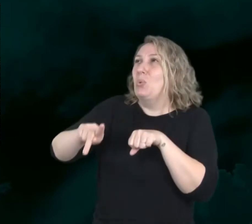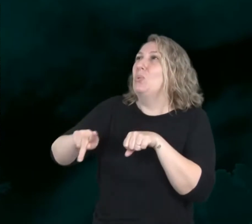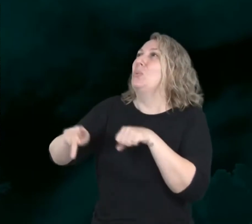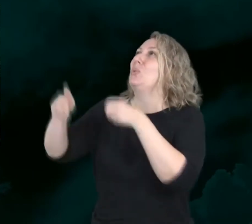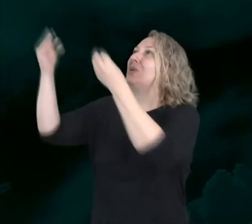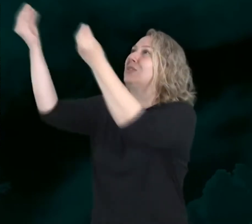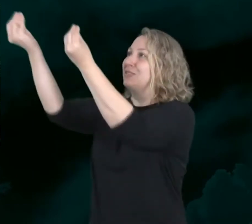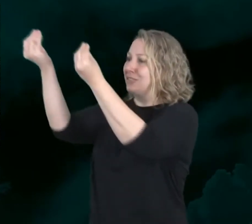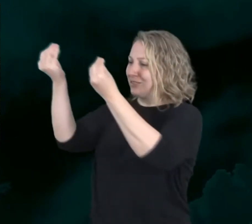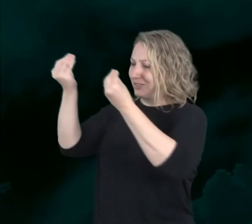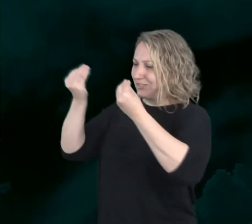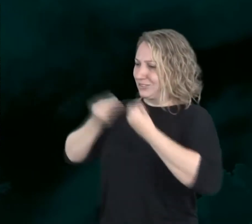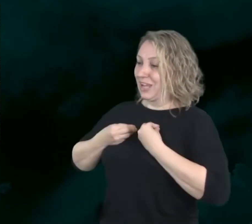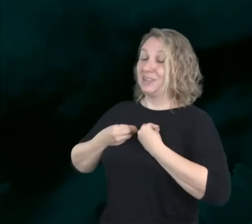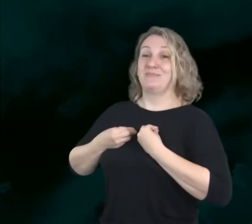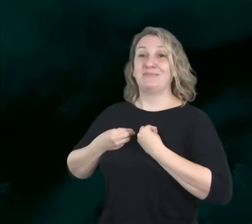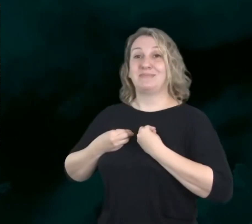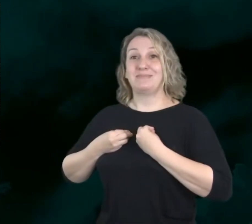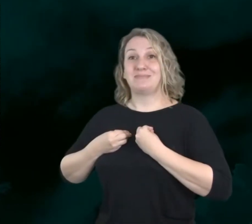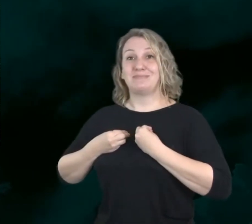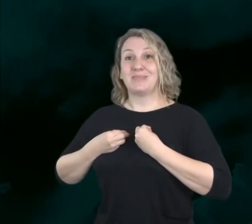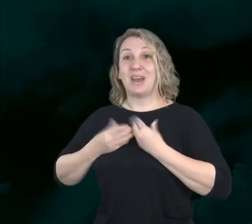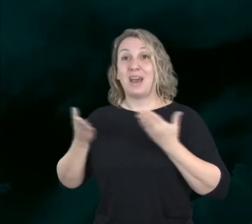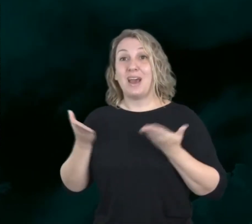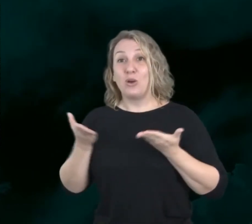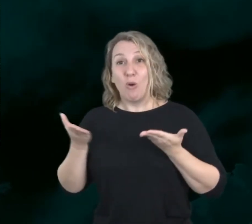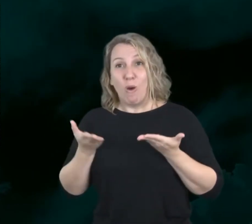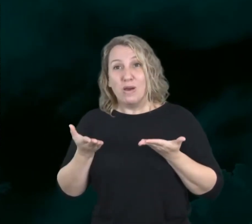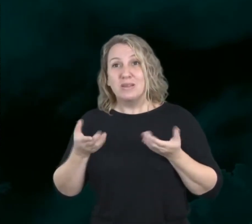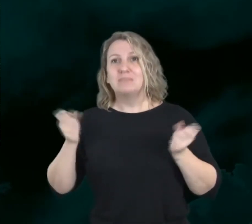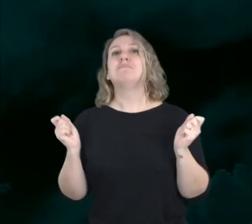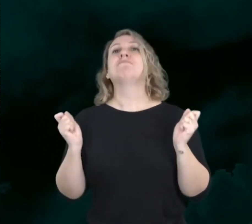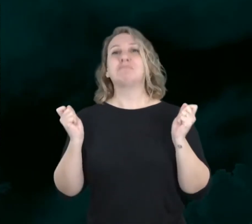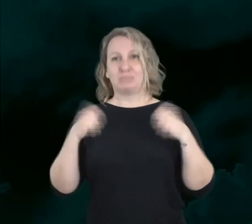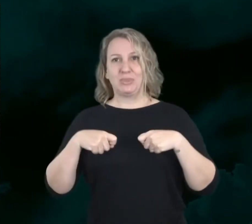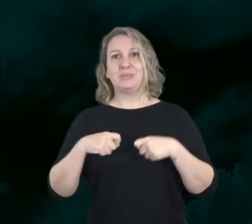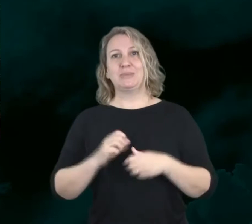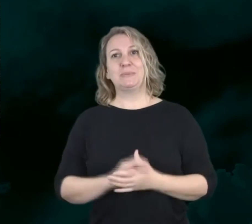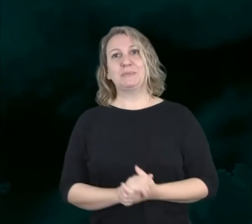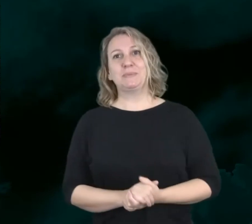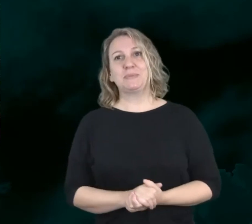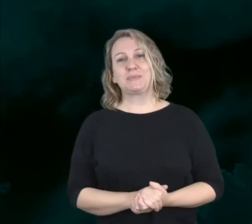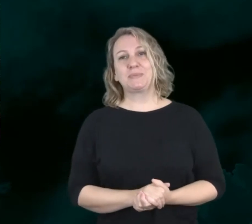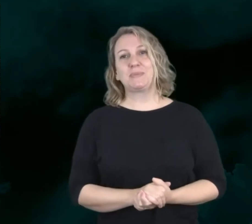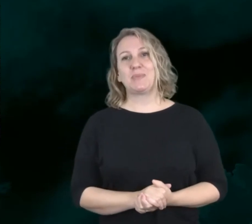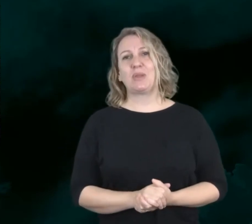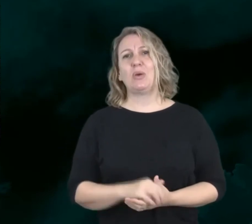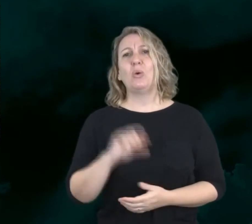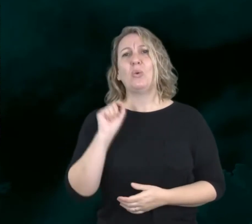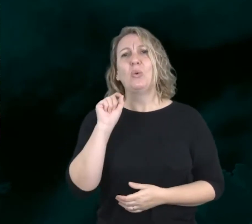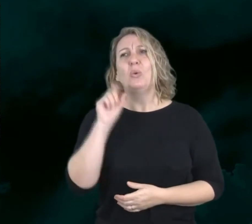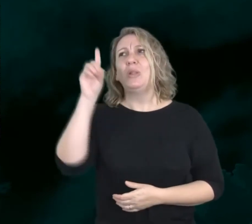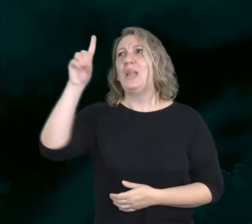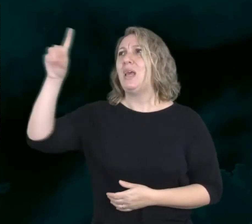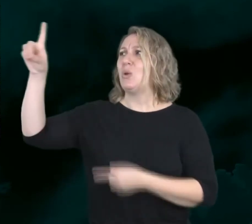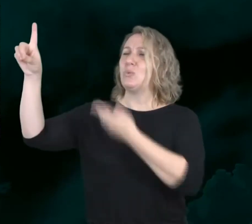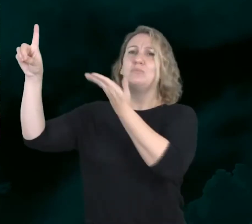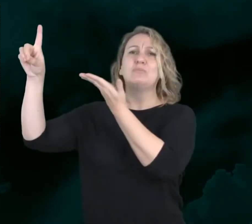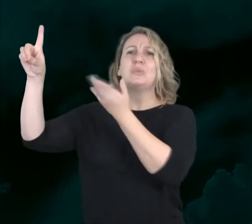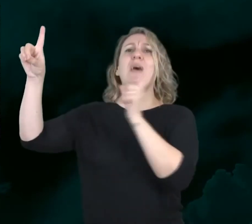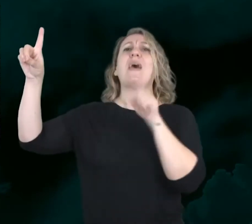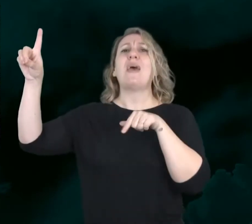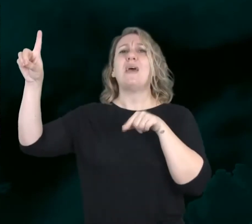encher você do próprio Deus, do que Deus é. E o que Deus é, né? Em 1 João